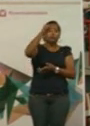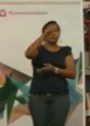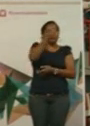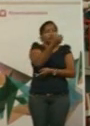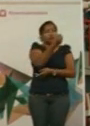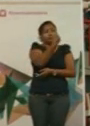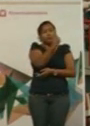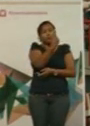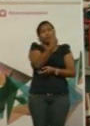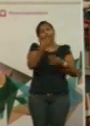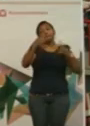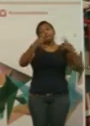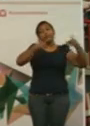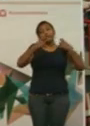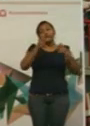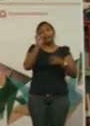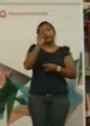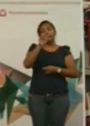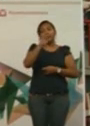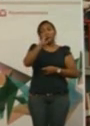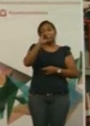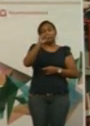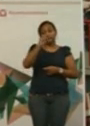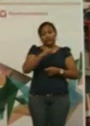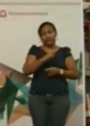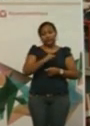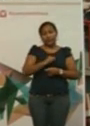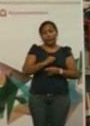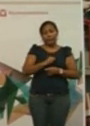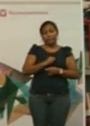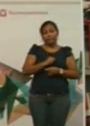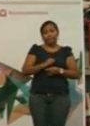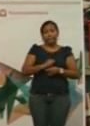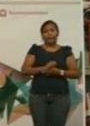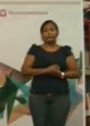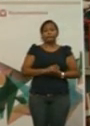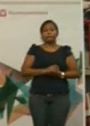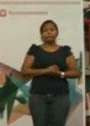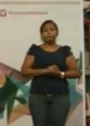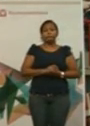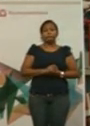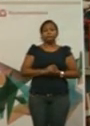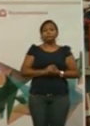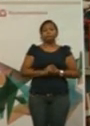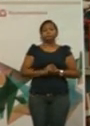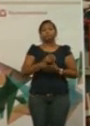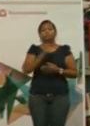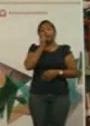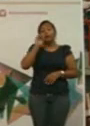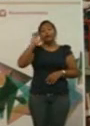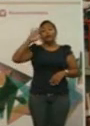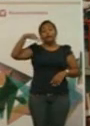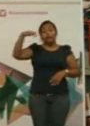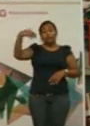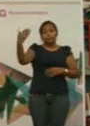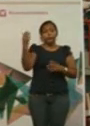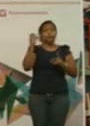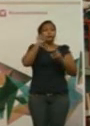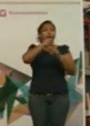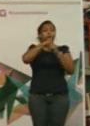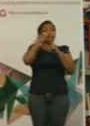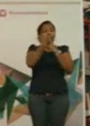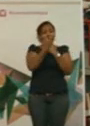quando vai chegando já na década de 80 para a década de 90, o socialismo começa a perder o poder. Por que que ele começa a perder o